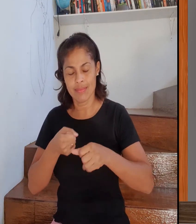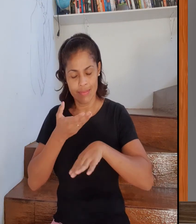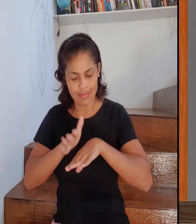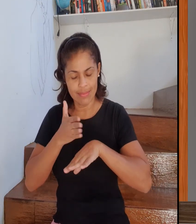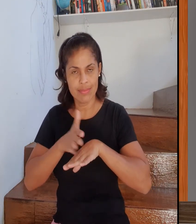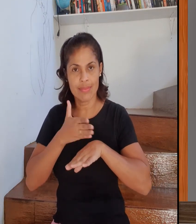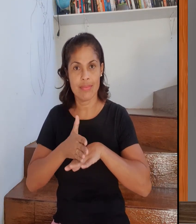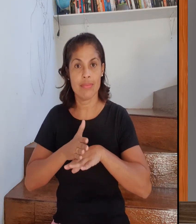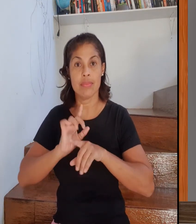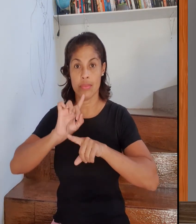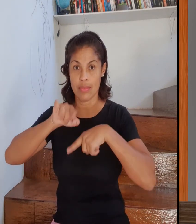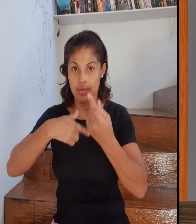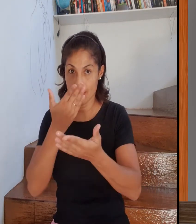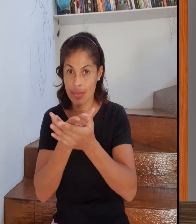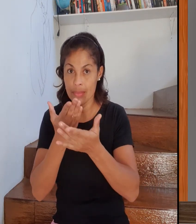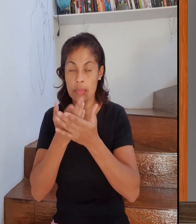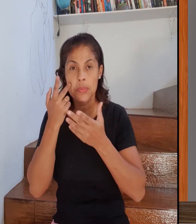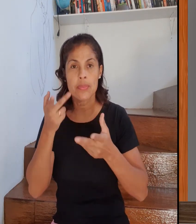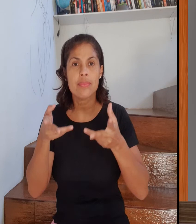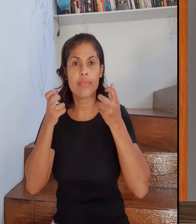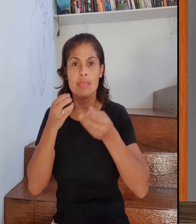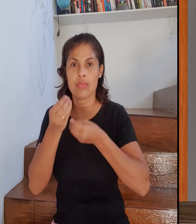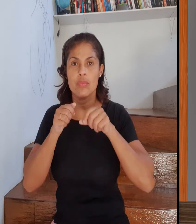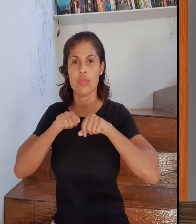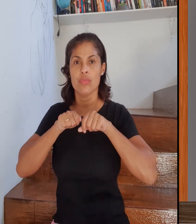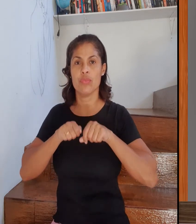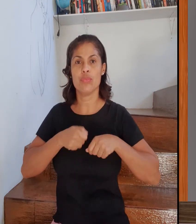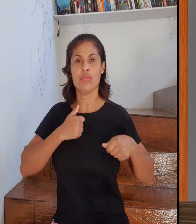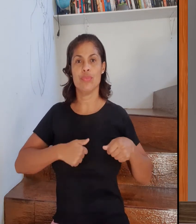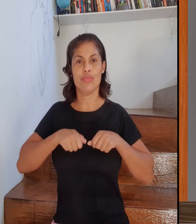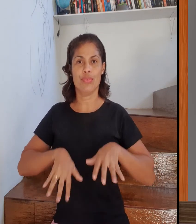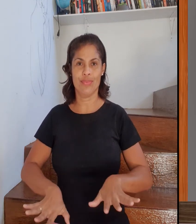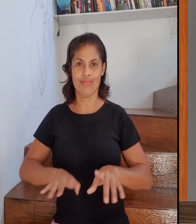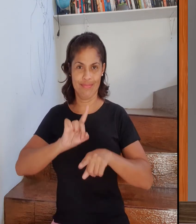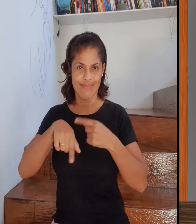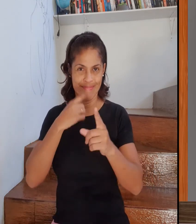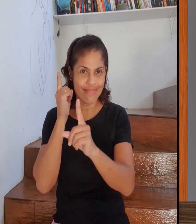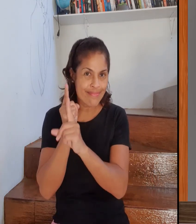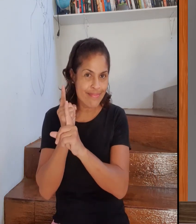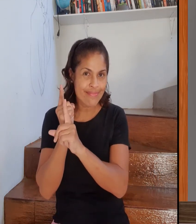distribuição. Na próxima aula, veremos a eliminação de fármacos. Vejo vocês lá.